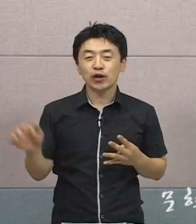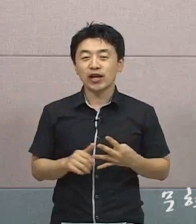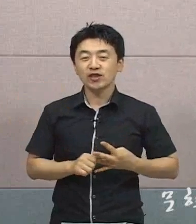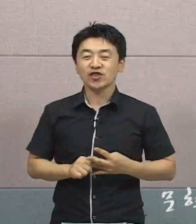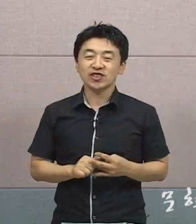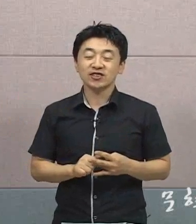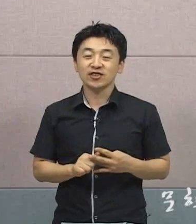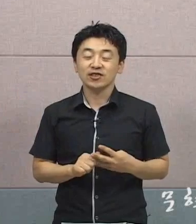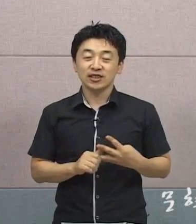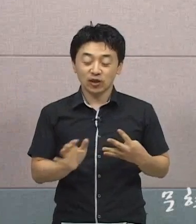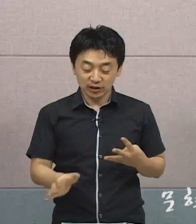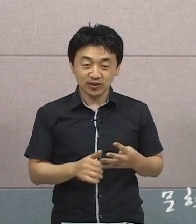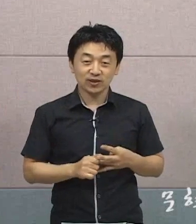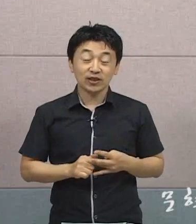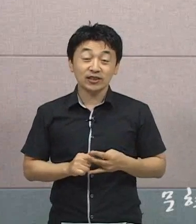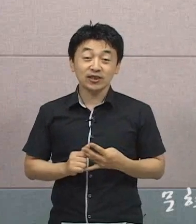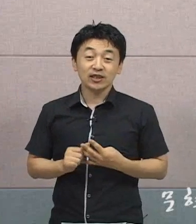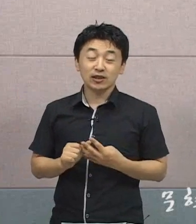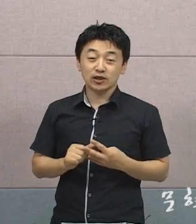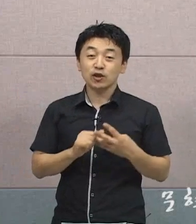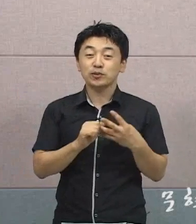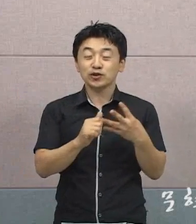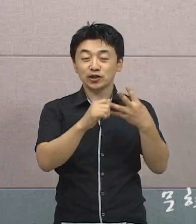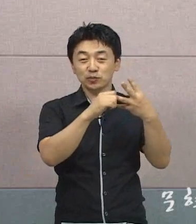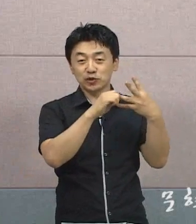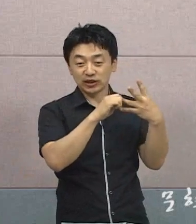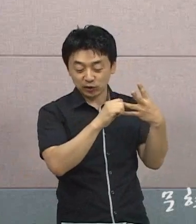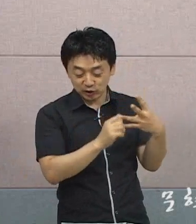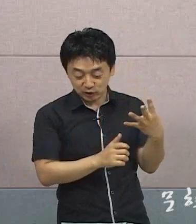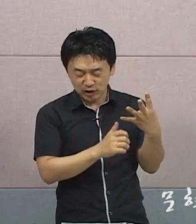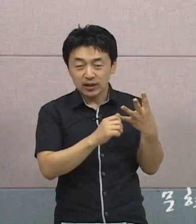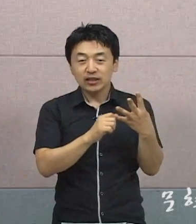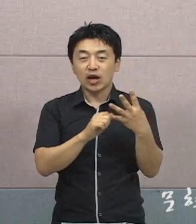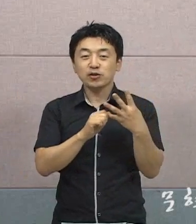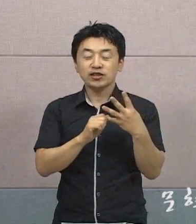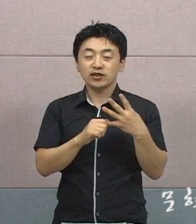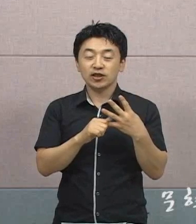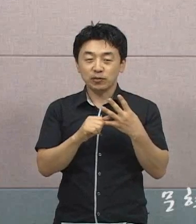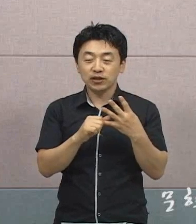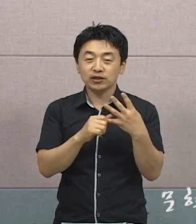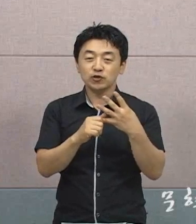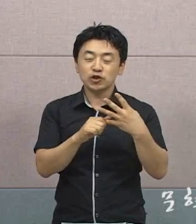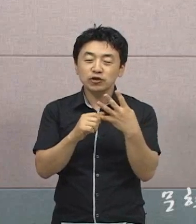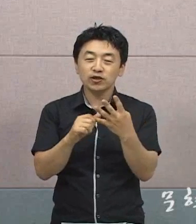한 영역이거든요. 근데 어찌됐건 여기에는 그런 부류들이 좀 등장이 되어져 있고요. 네 번째는 쉬운